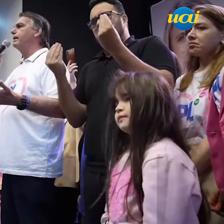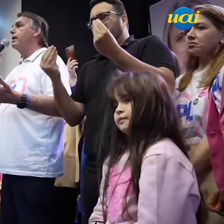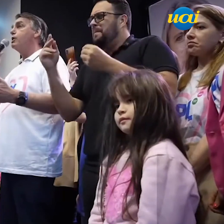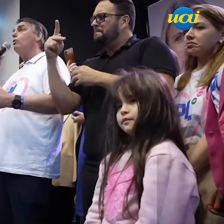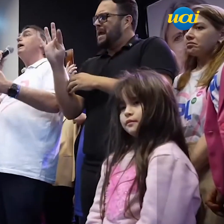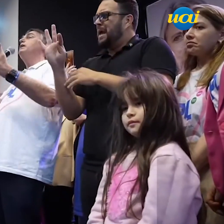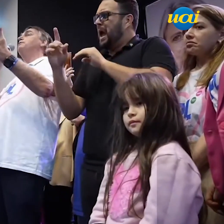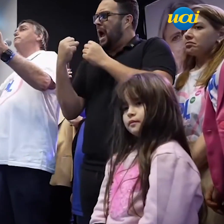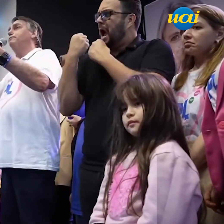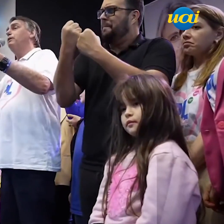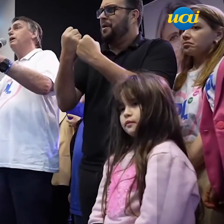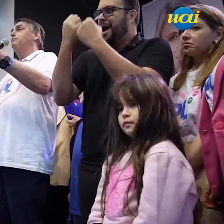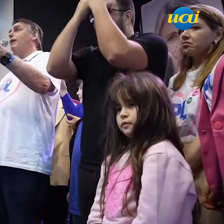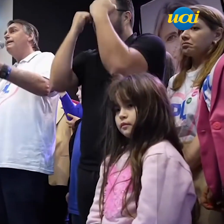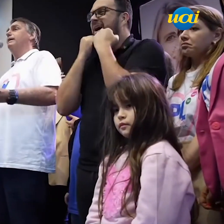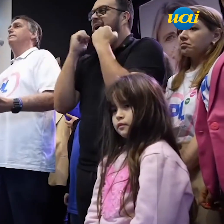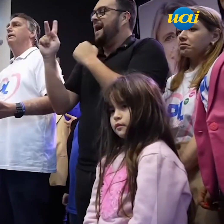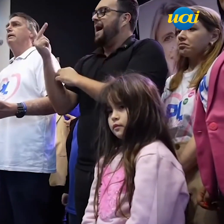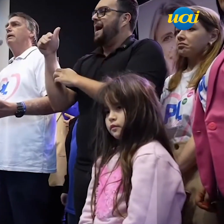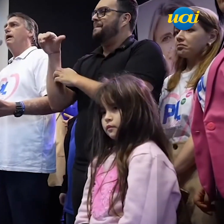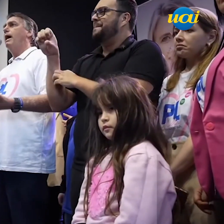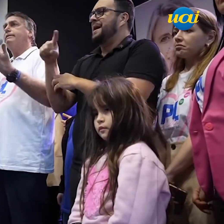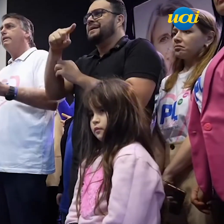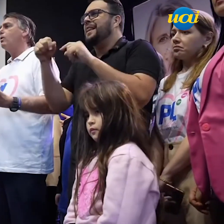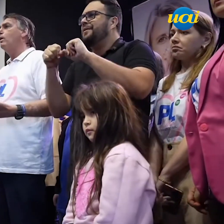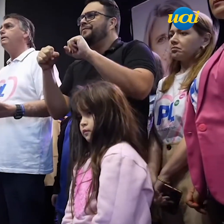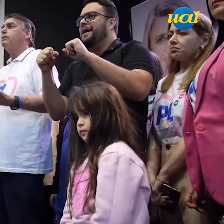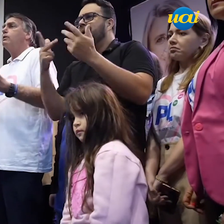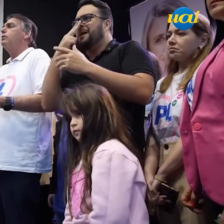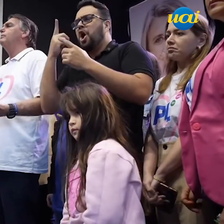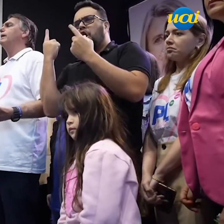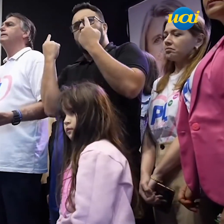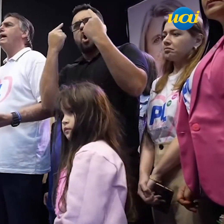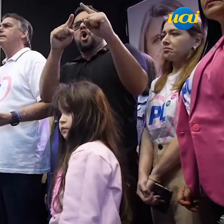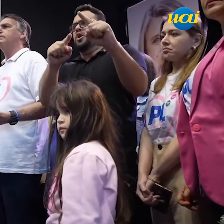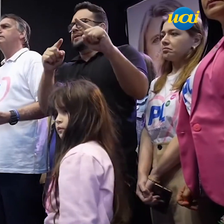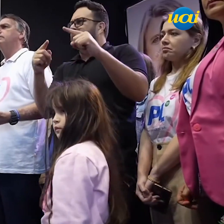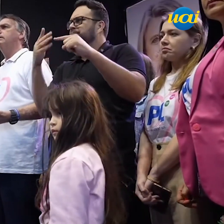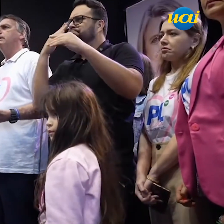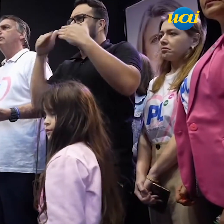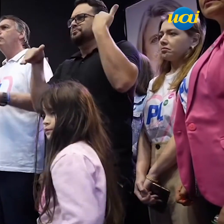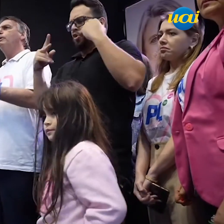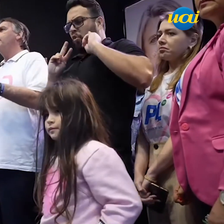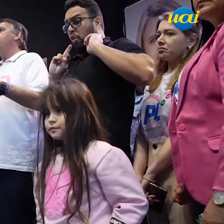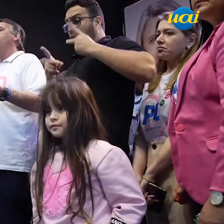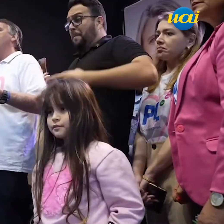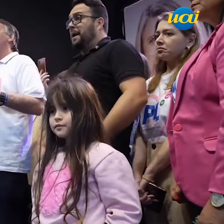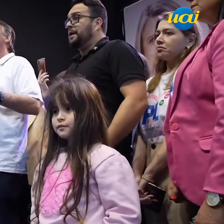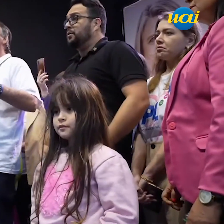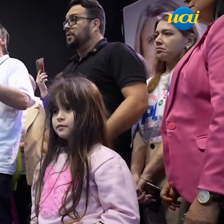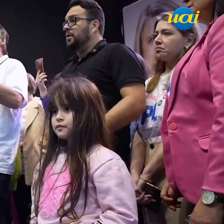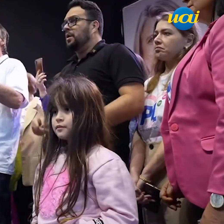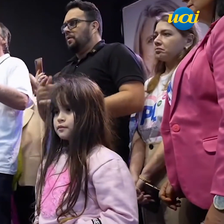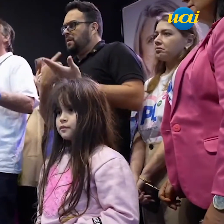fazem, se o que eles fazem atenta contra as questões humanitárias? Não podemos ser